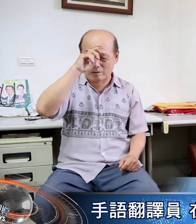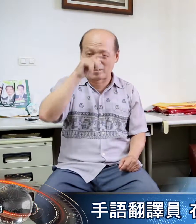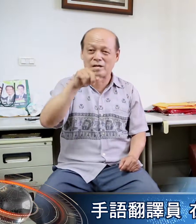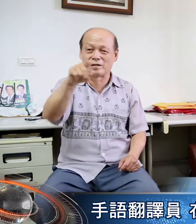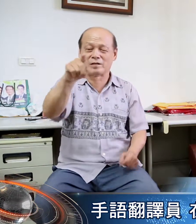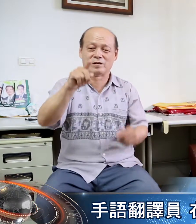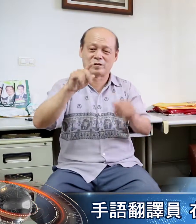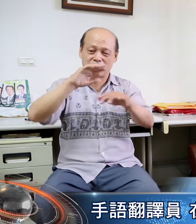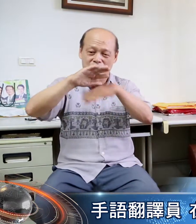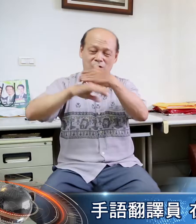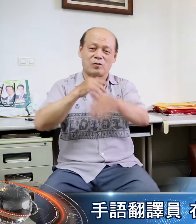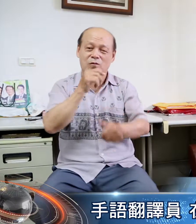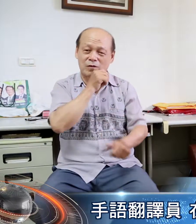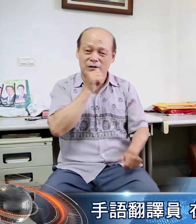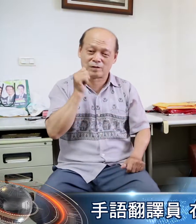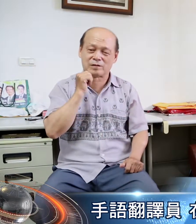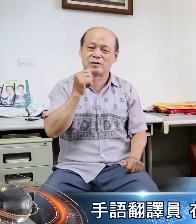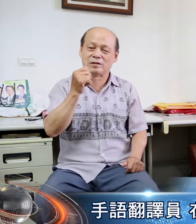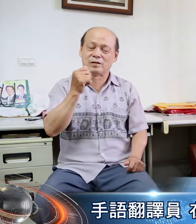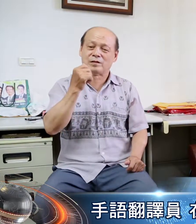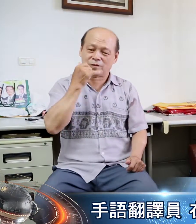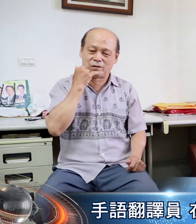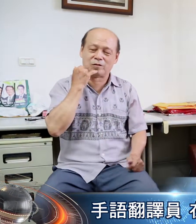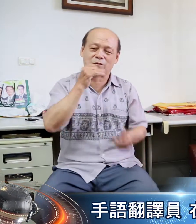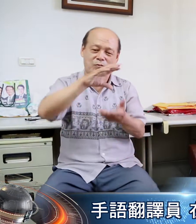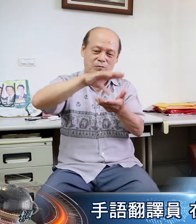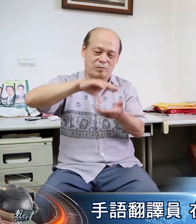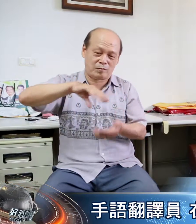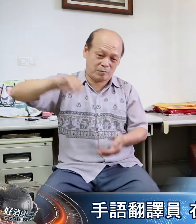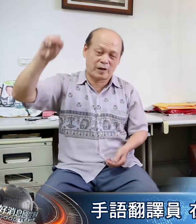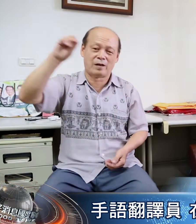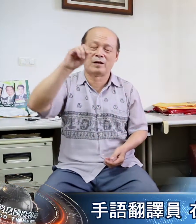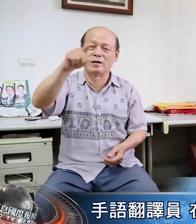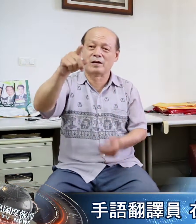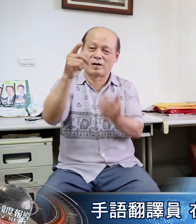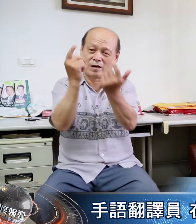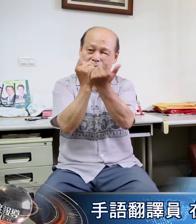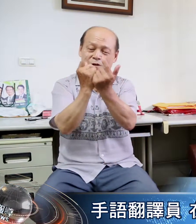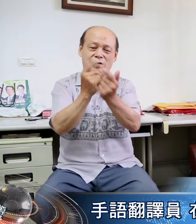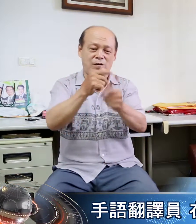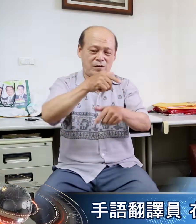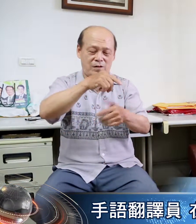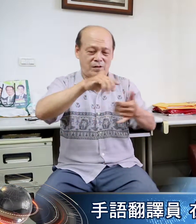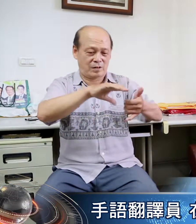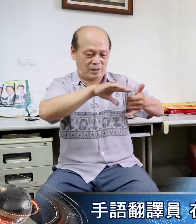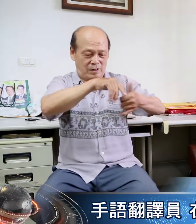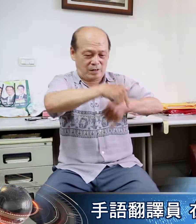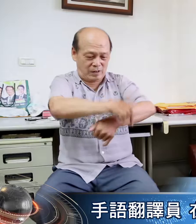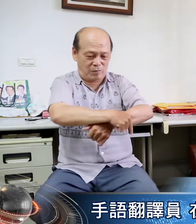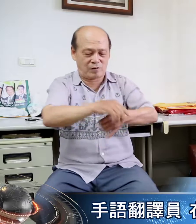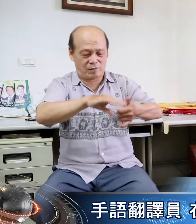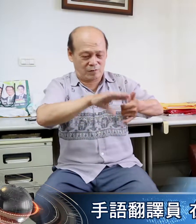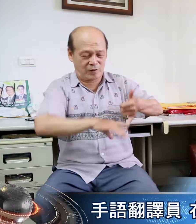候会看不懂，但希望那个手语翻译可以把北部南